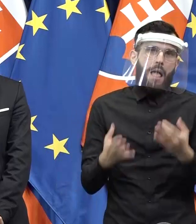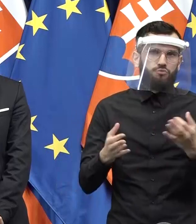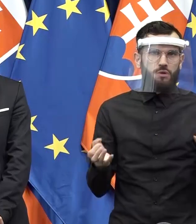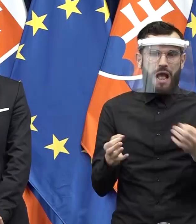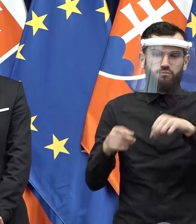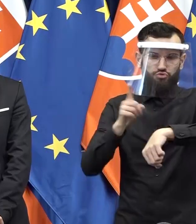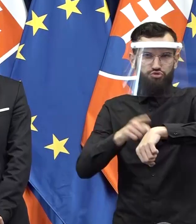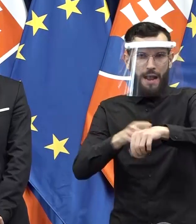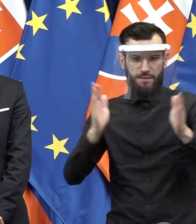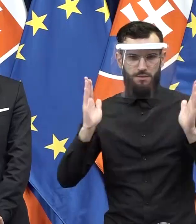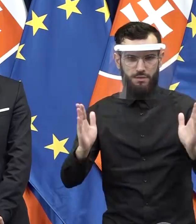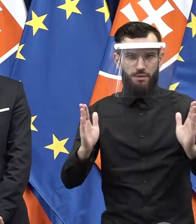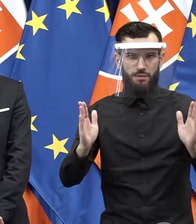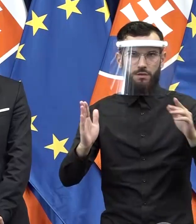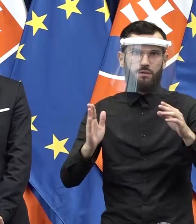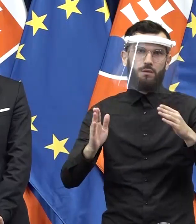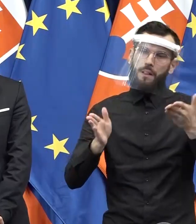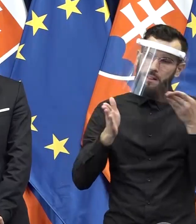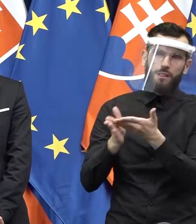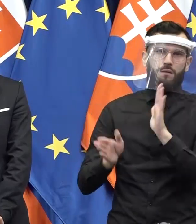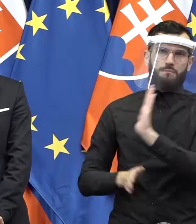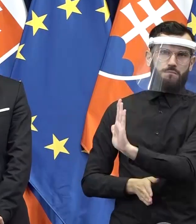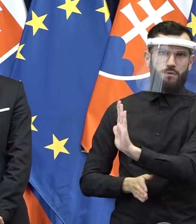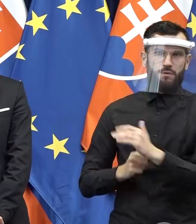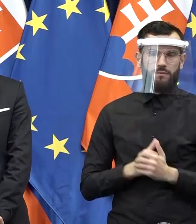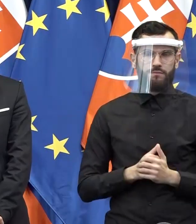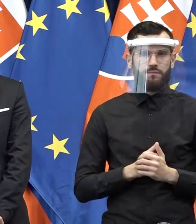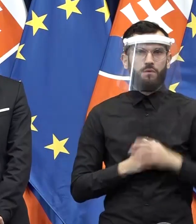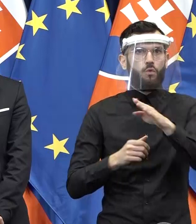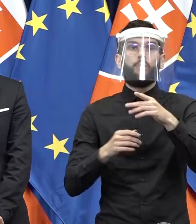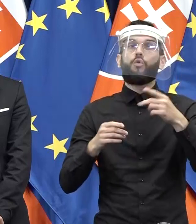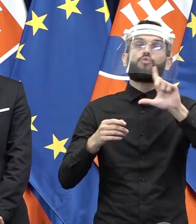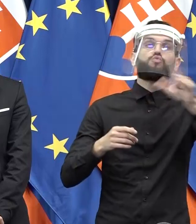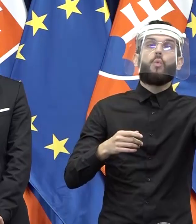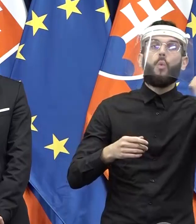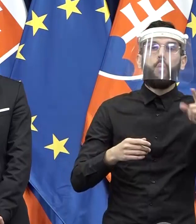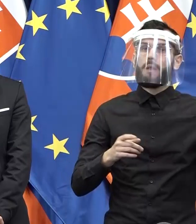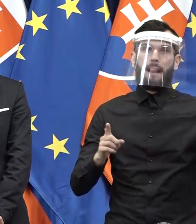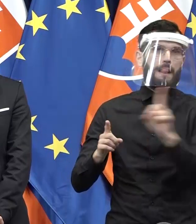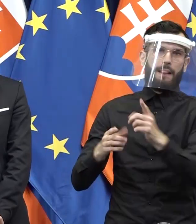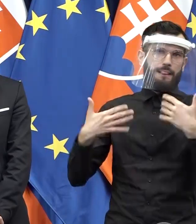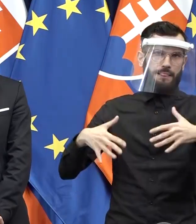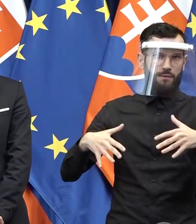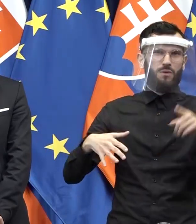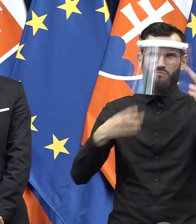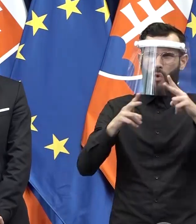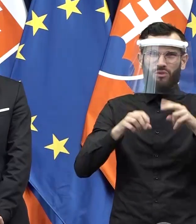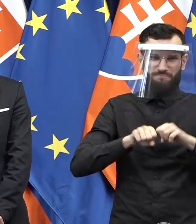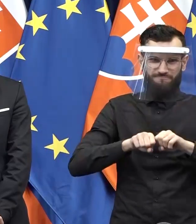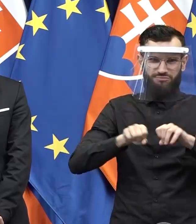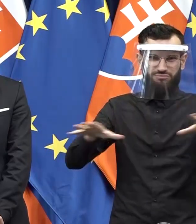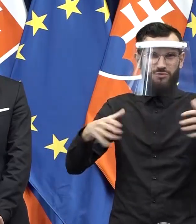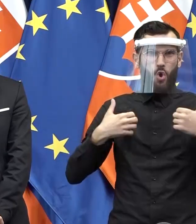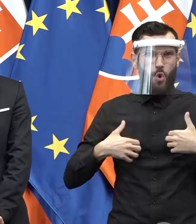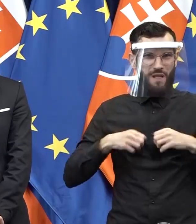týchto jednotlivých prevádzkach v čase, ktorí sa tam nebudú pohybovať druhí ľudia, ktorí môžu byť šíriteľom vírusu,